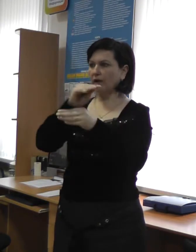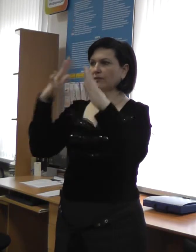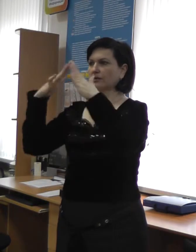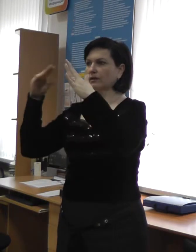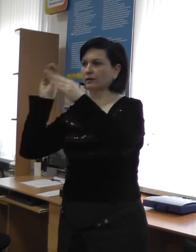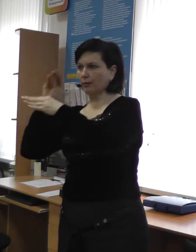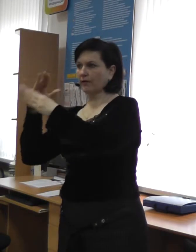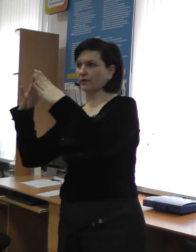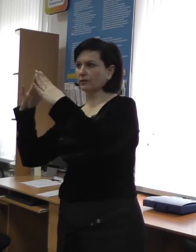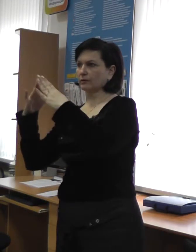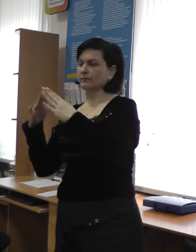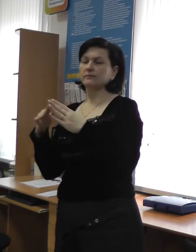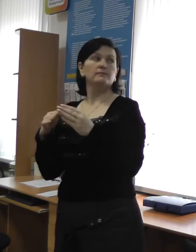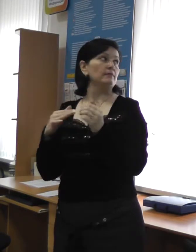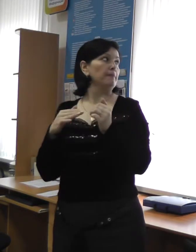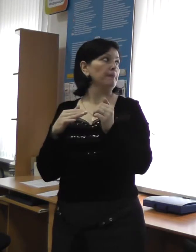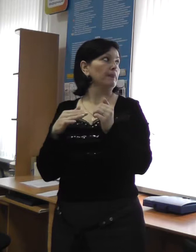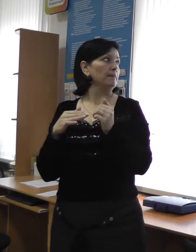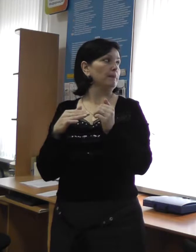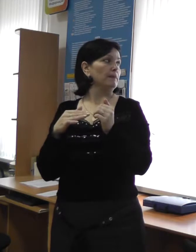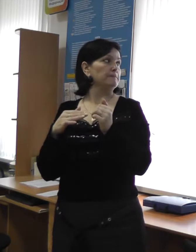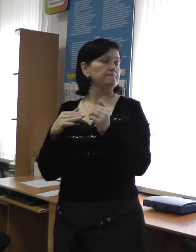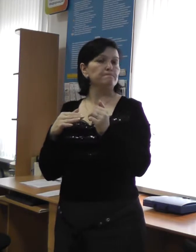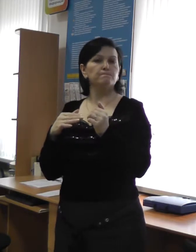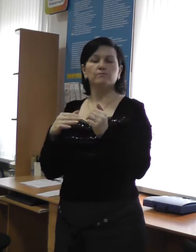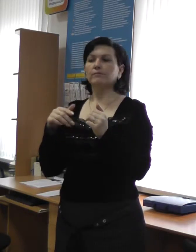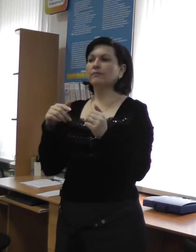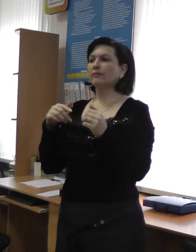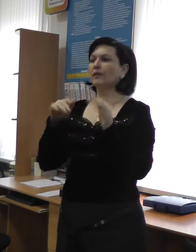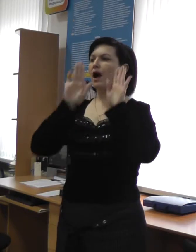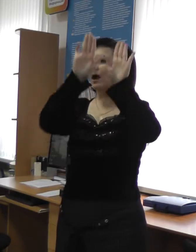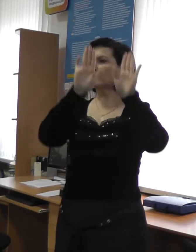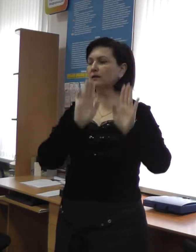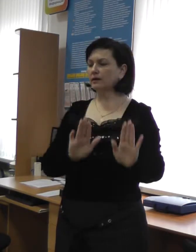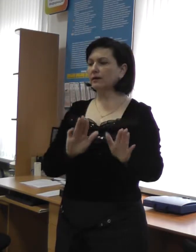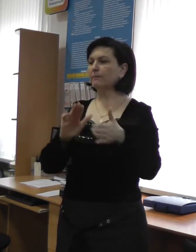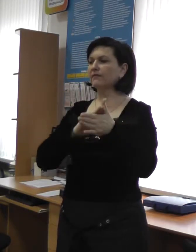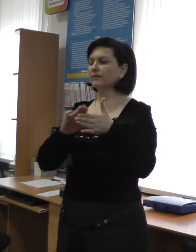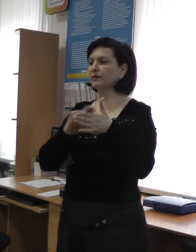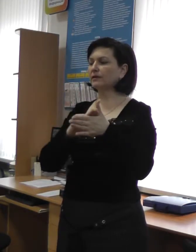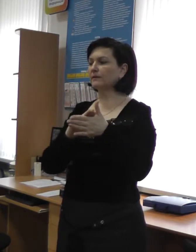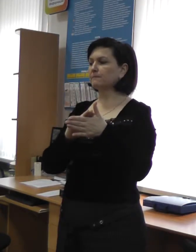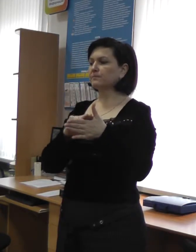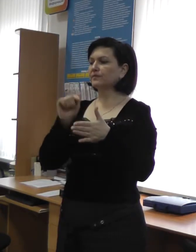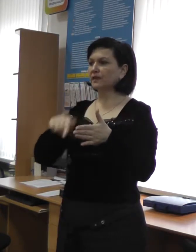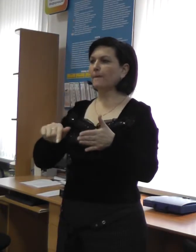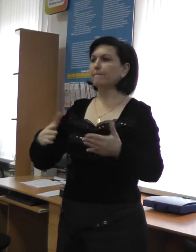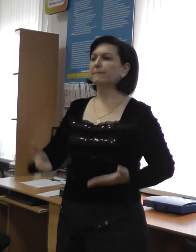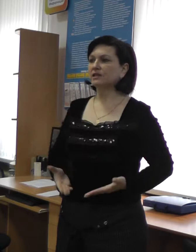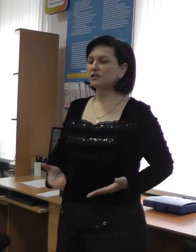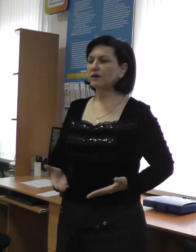в домостроении в первой половине прошлого века, устроил галерею, названную по фамилии постоянно проживающего в